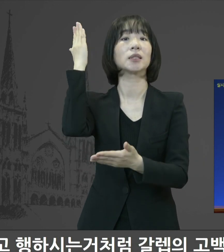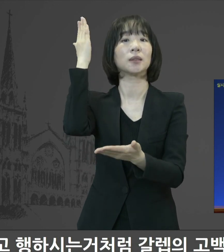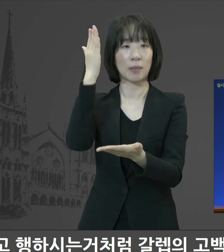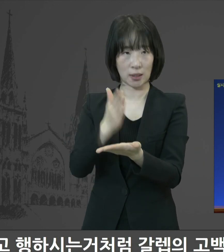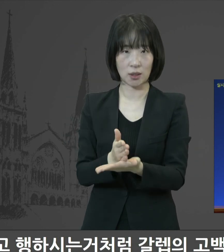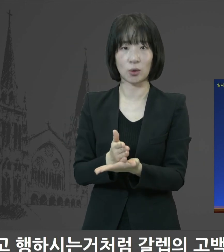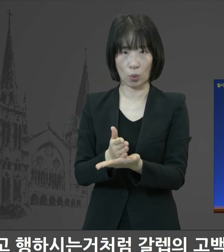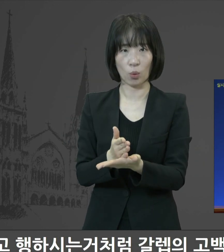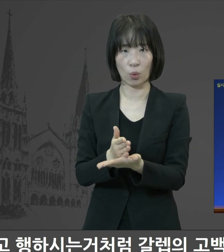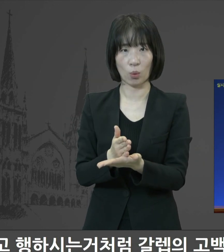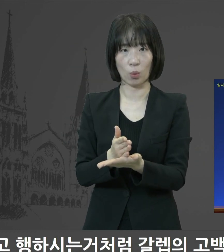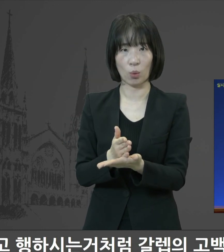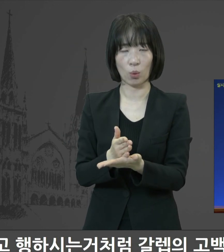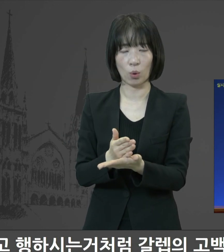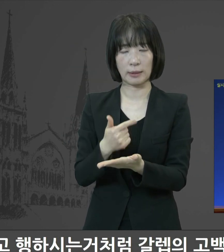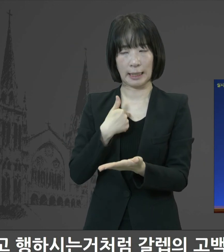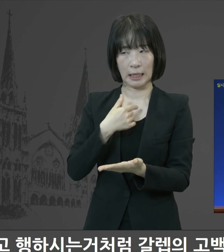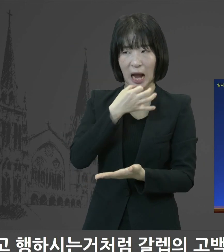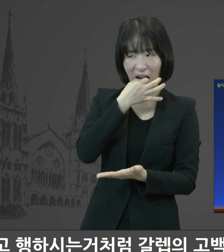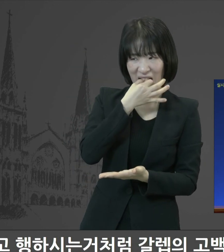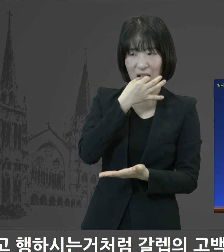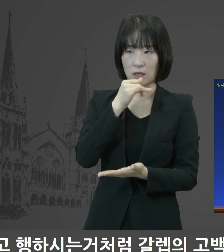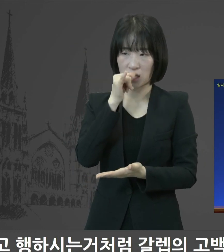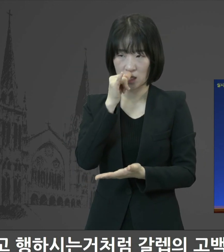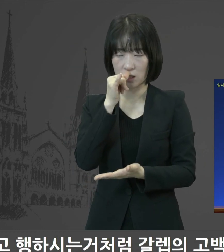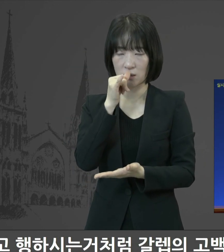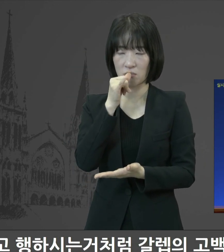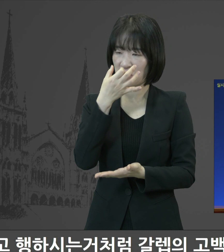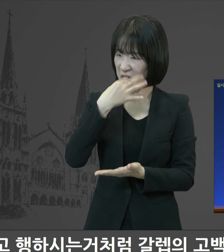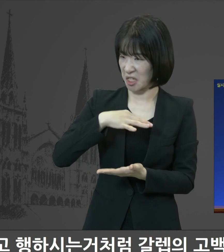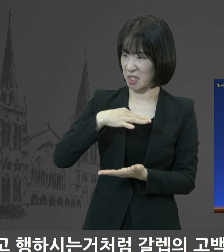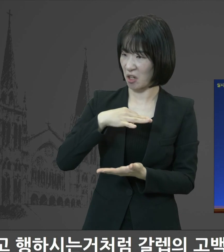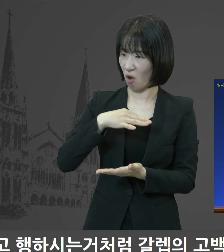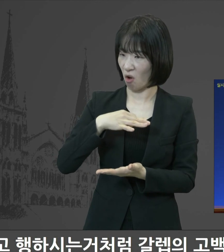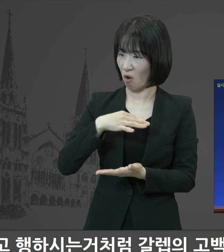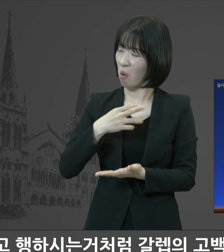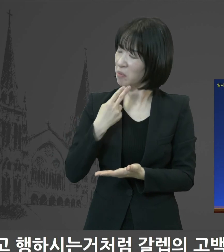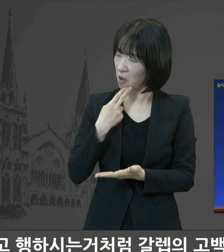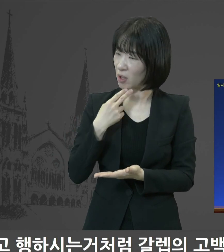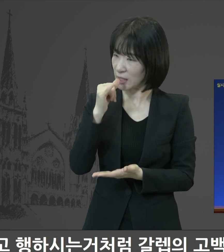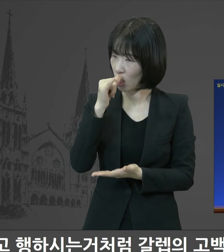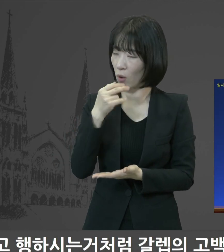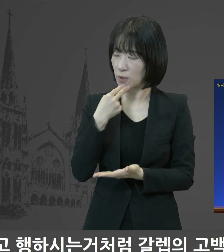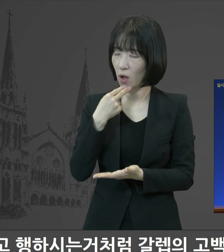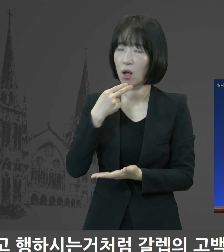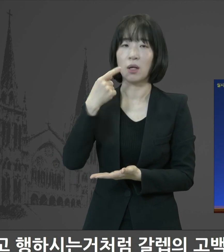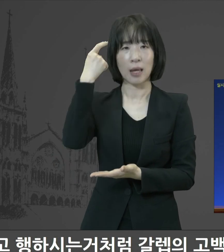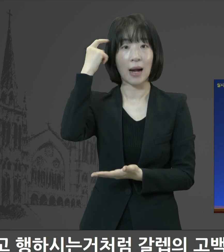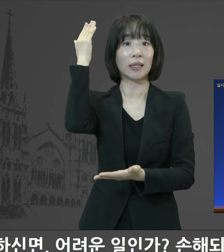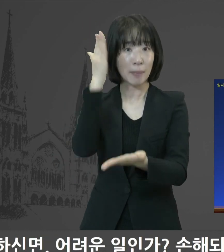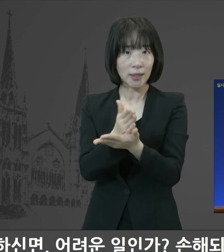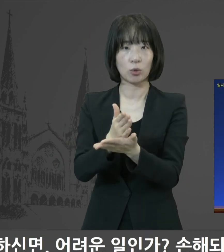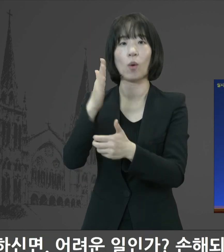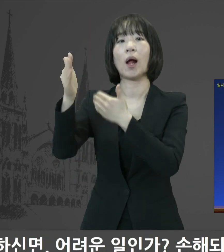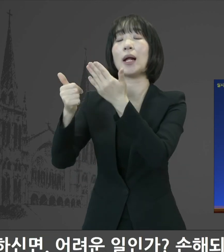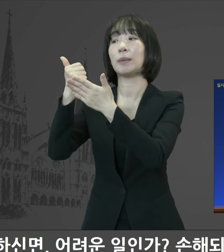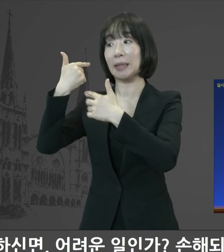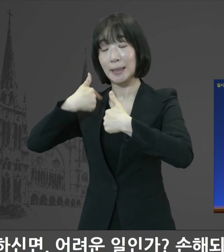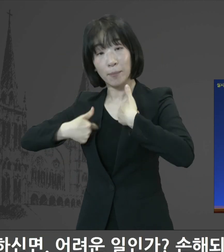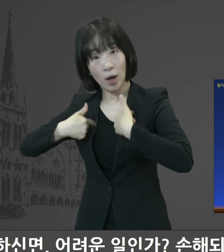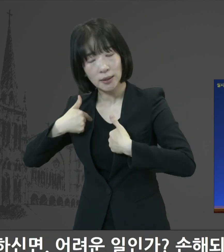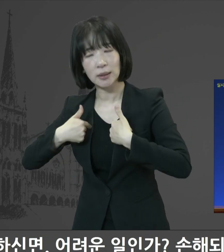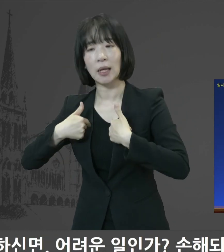것을 줄이시고 없애시고, 이게 하나님이 기뻐하시는 것인가? 하나님이 기뻐하지 않은